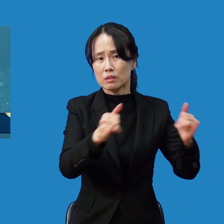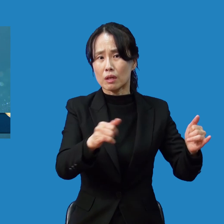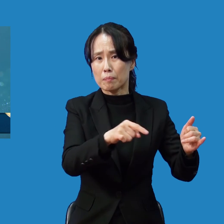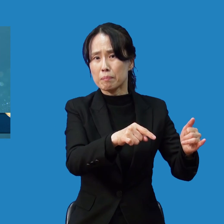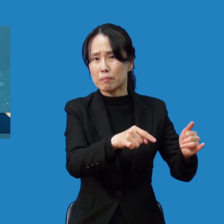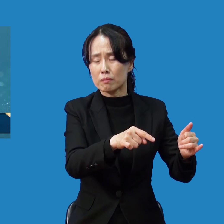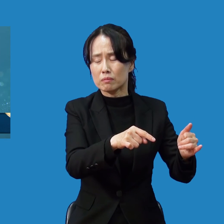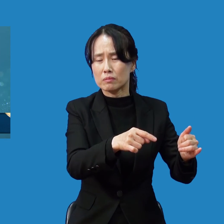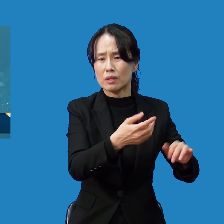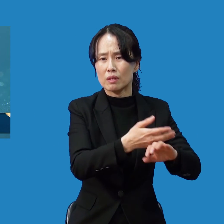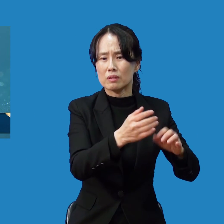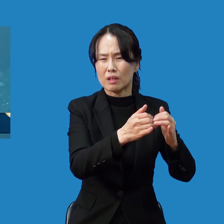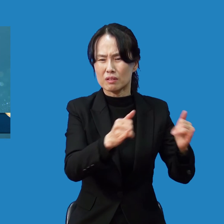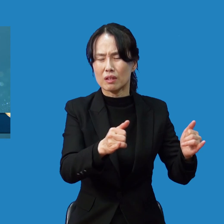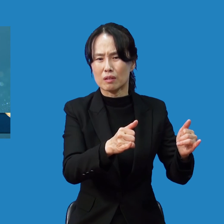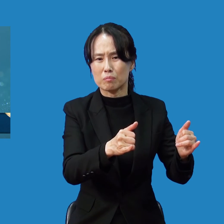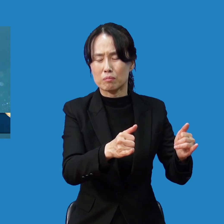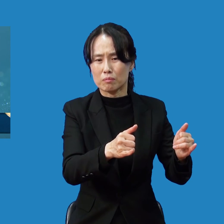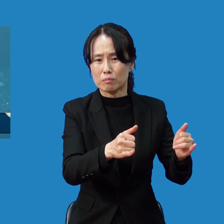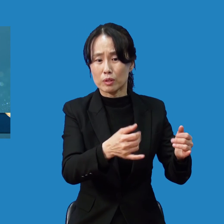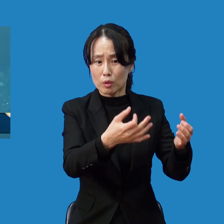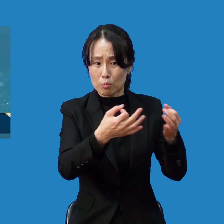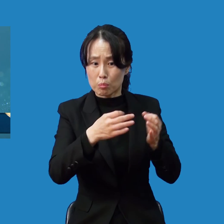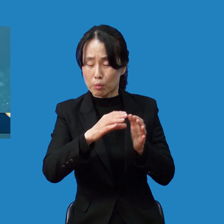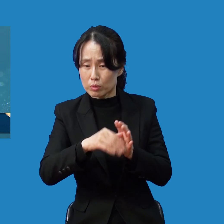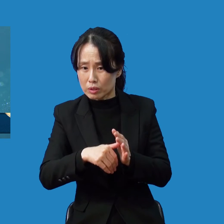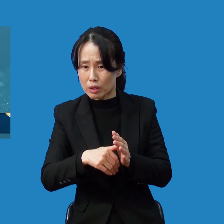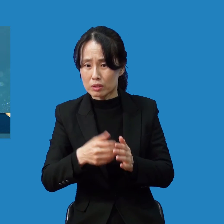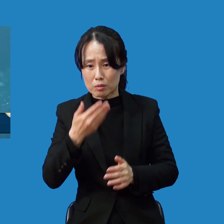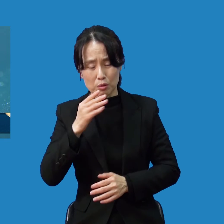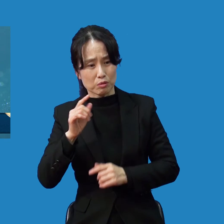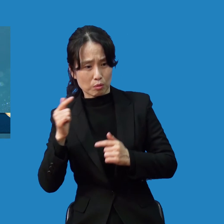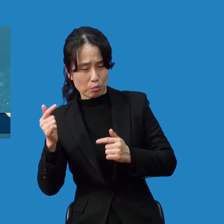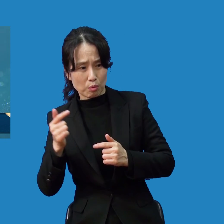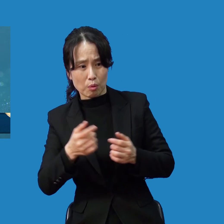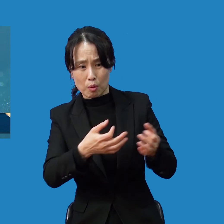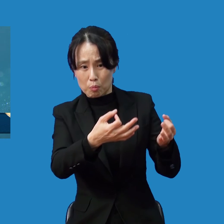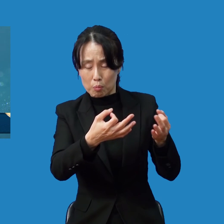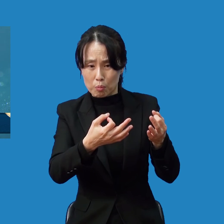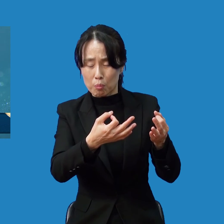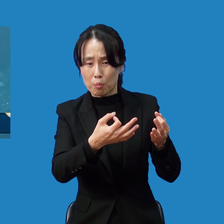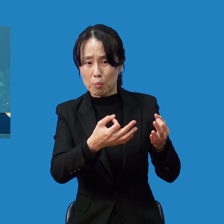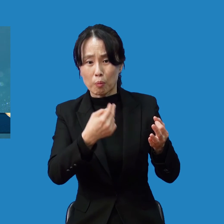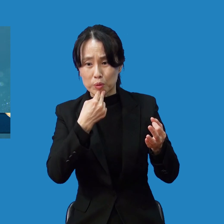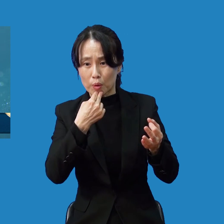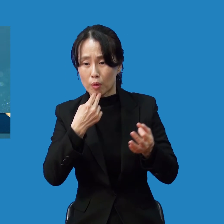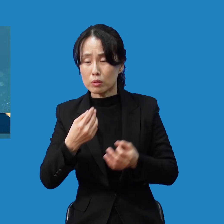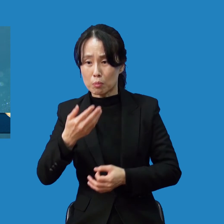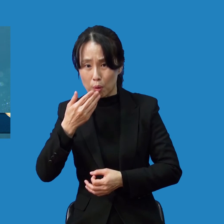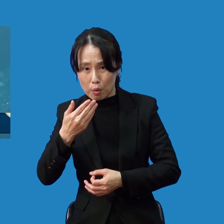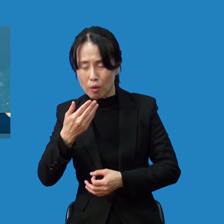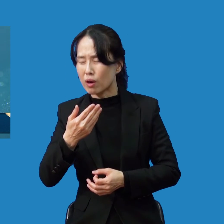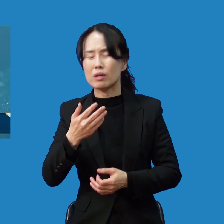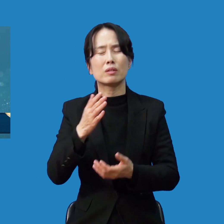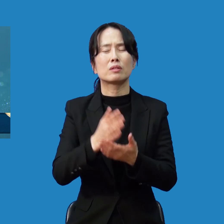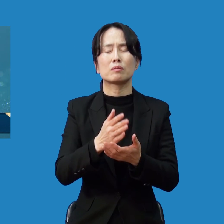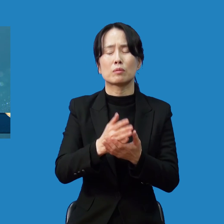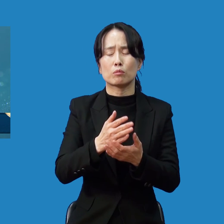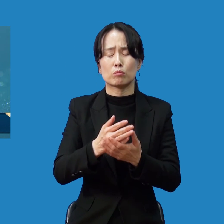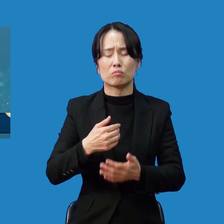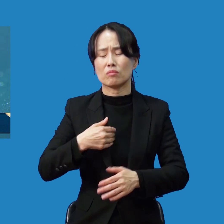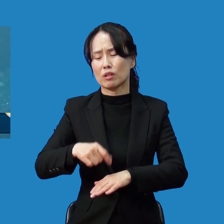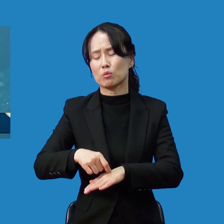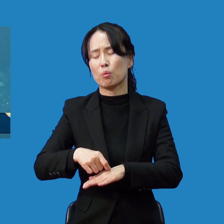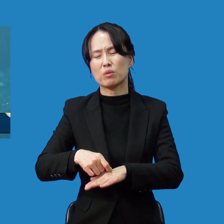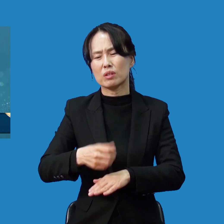하지 않기 위해서 나는 고기를 영원히 안 먹겠다. 고기 안 먹는다고 해서 뭐 죽는 것도 아니고, 막 안 먹겠다